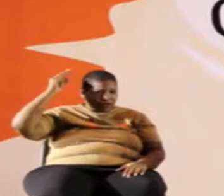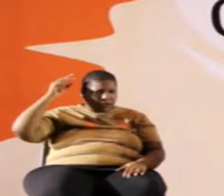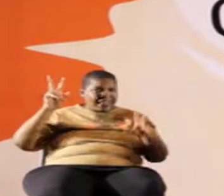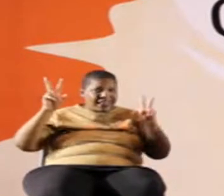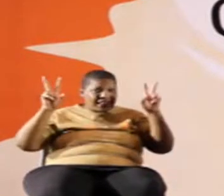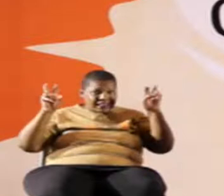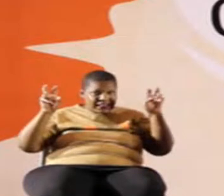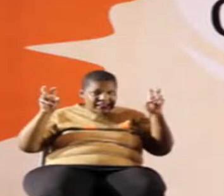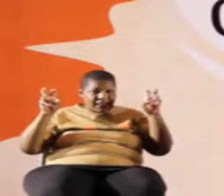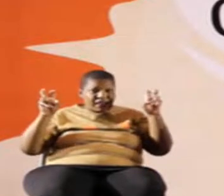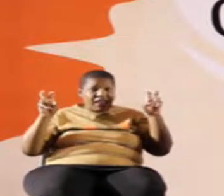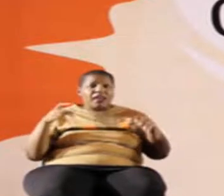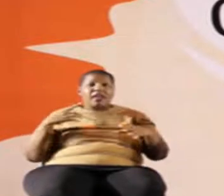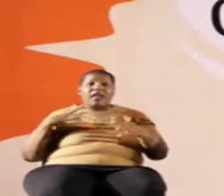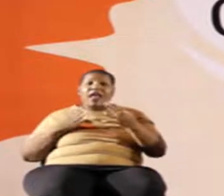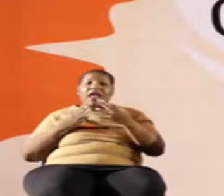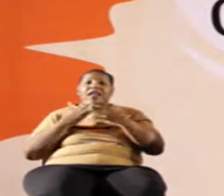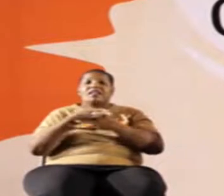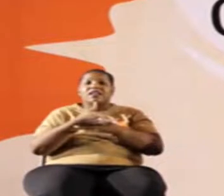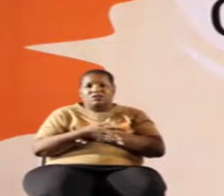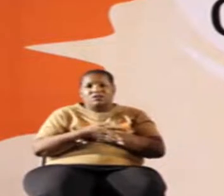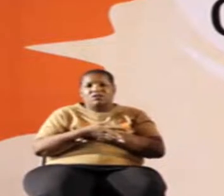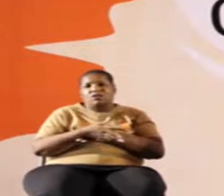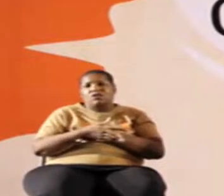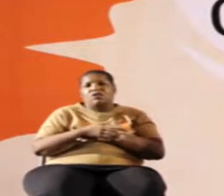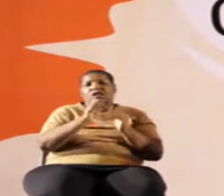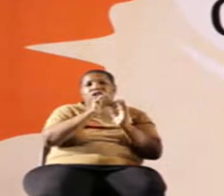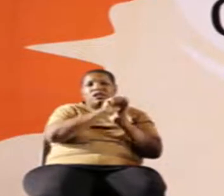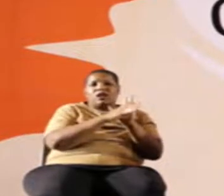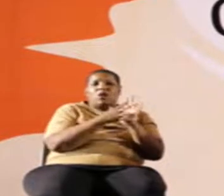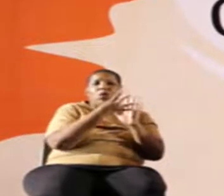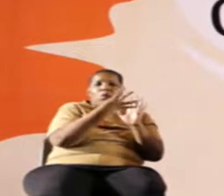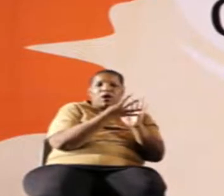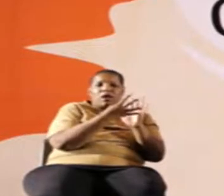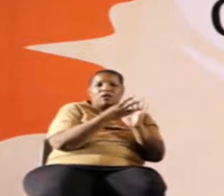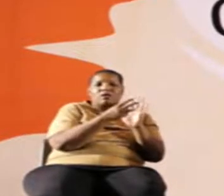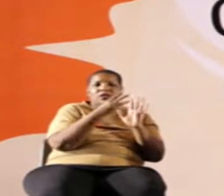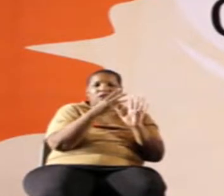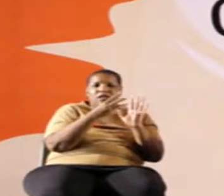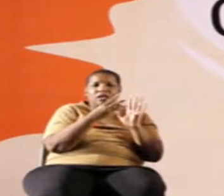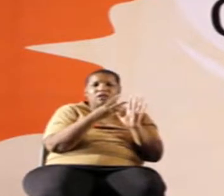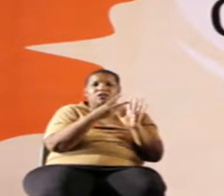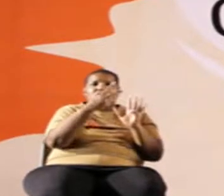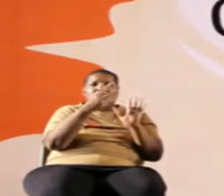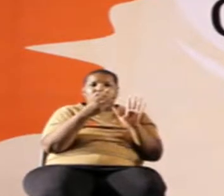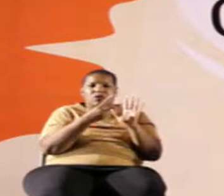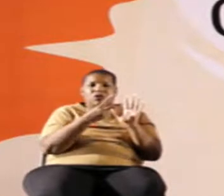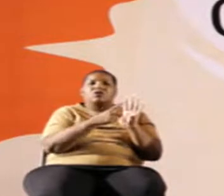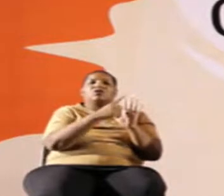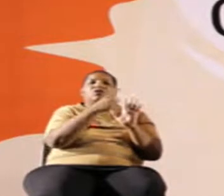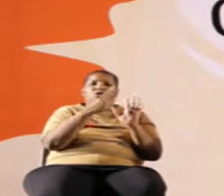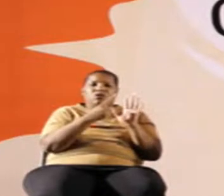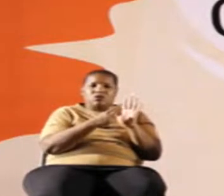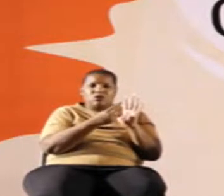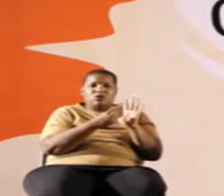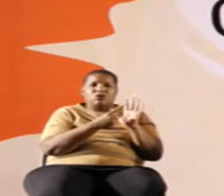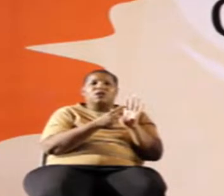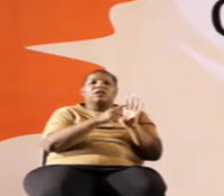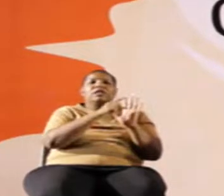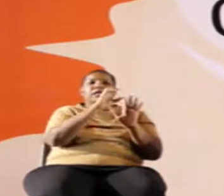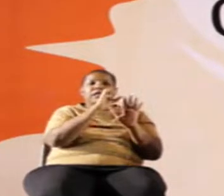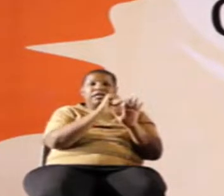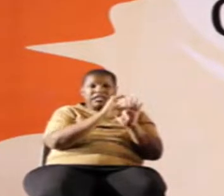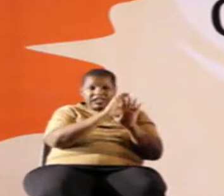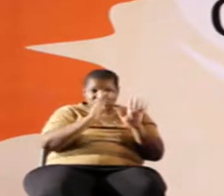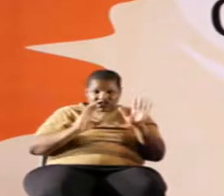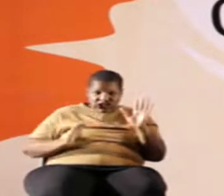um termo muito antigo que atravessou o século 4, o século 3, o século 2, o século 1, o século de